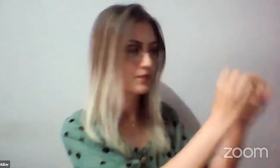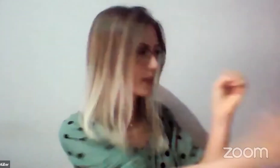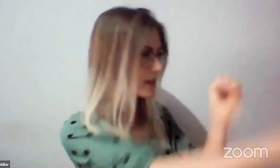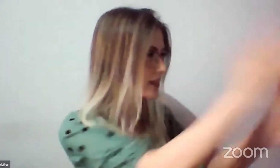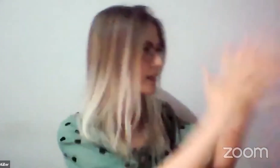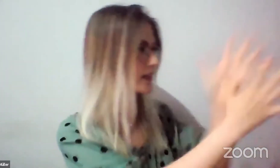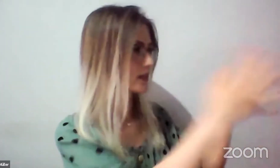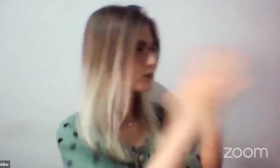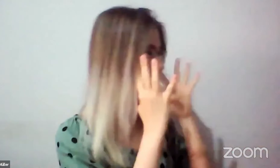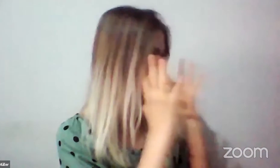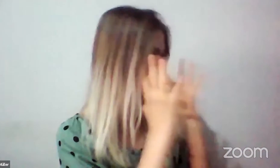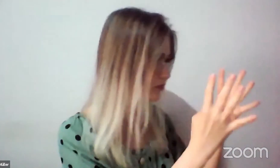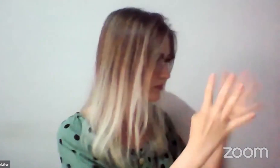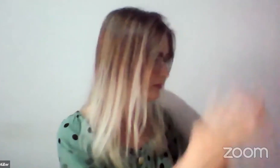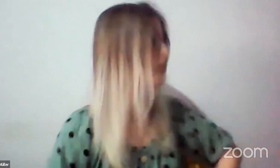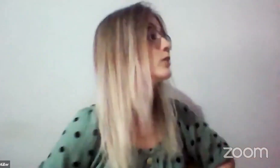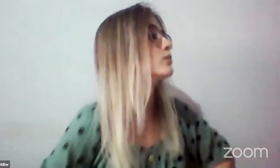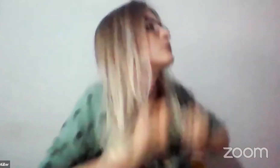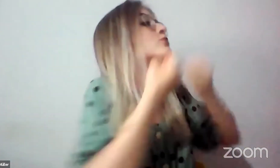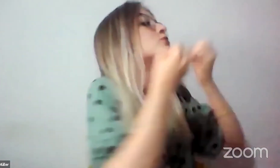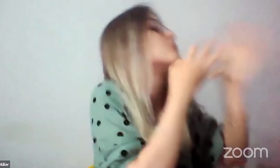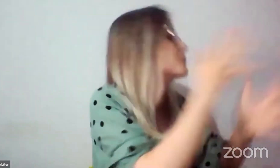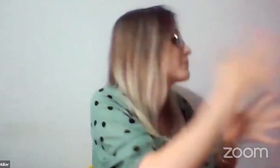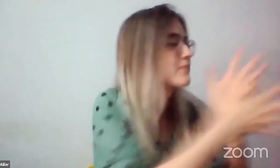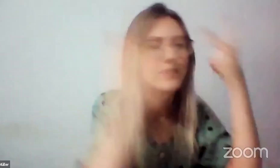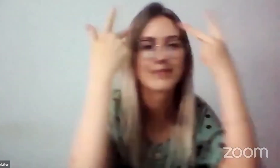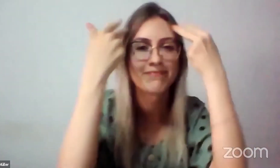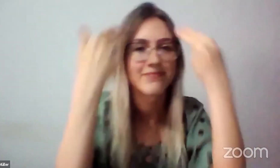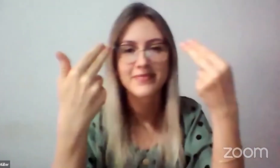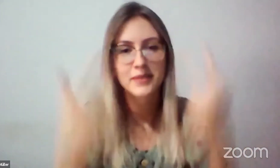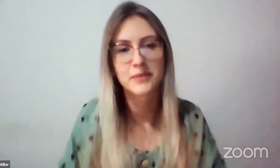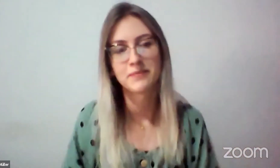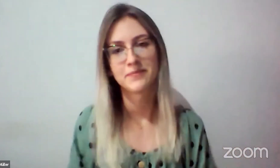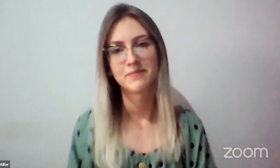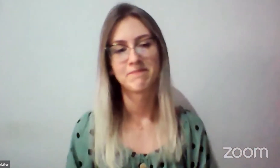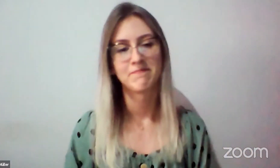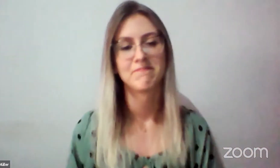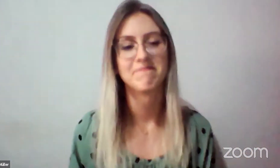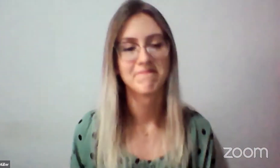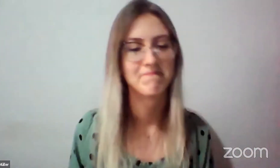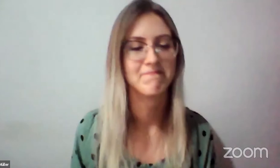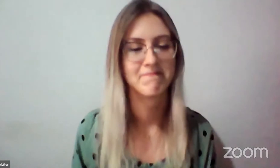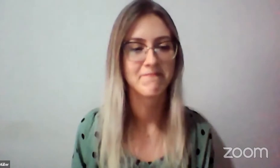Depois, quando encontrar o surdo, ele vai sinalizar, você presta atenção e os sinais vão vindo naturalmente.